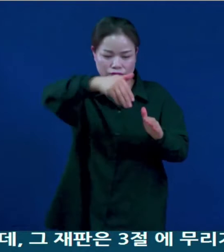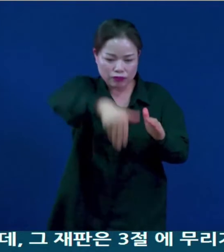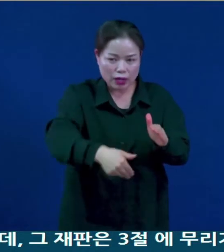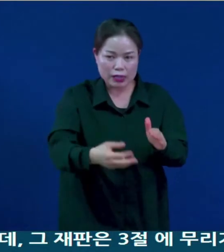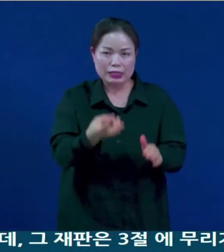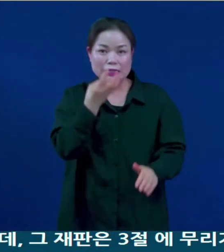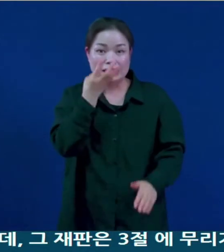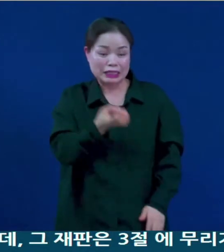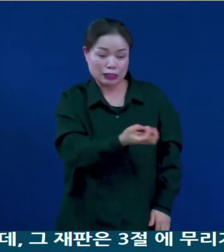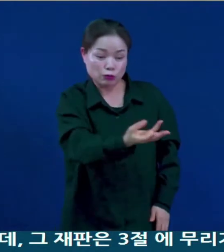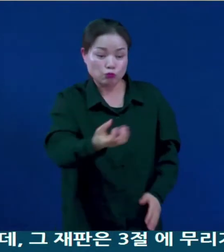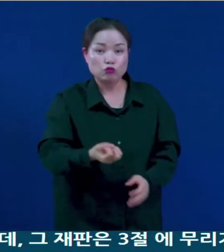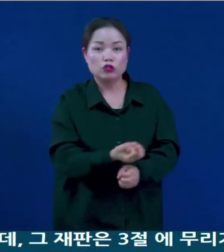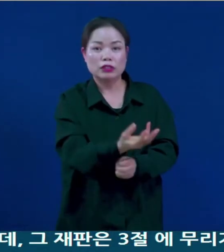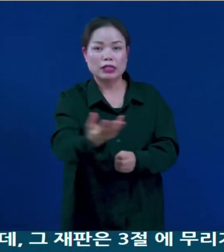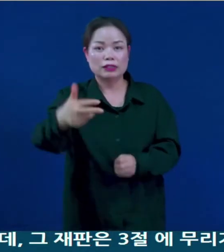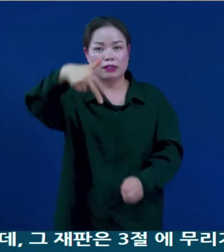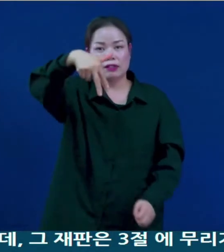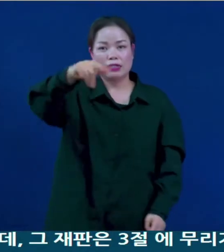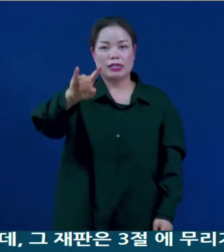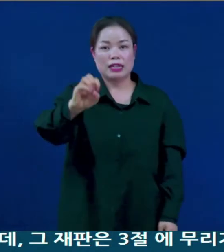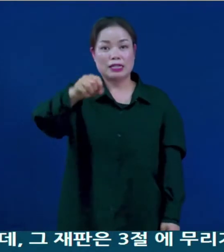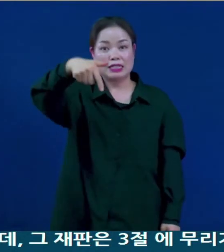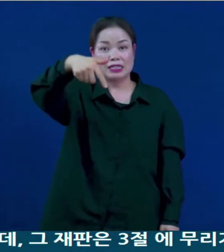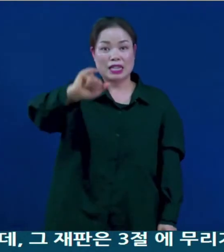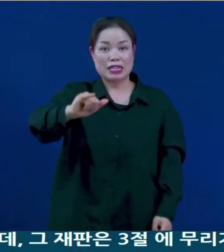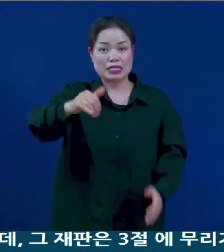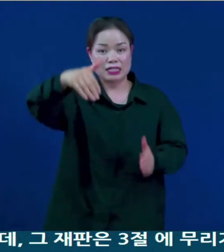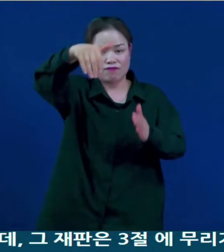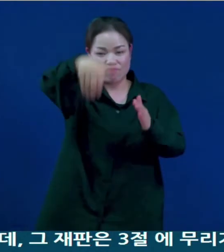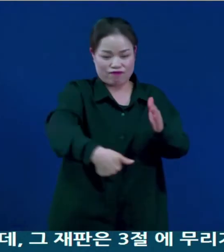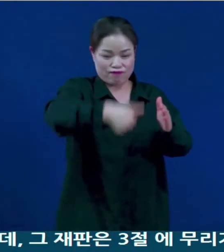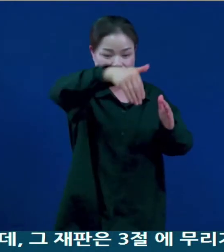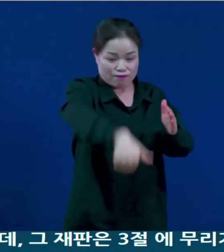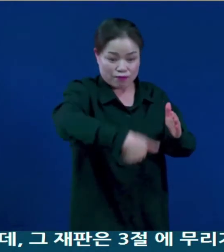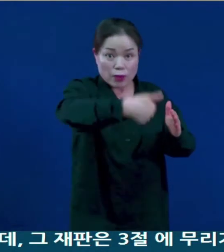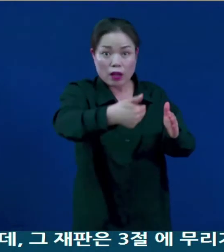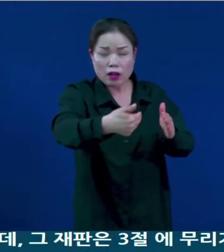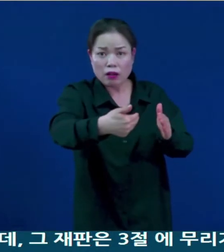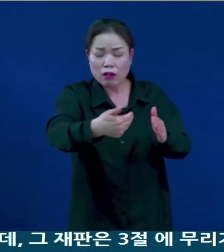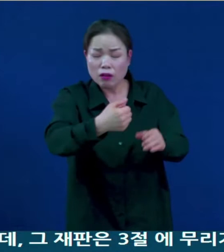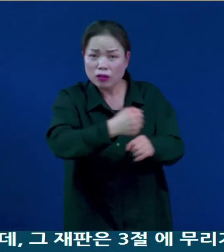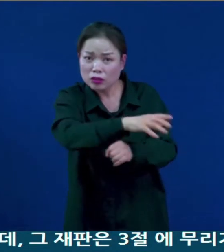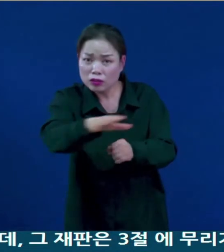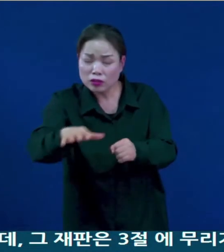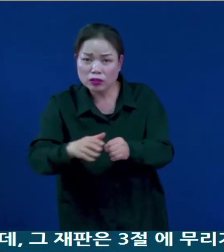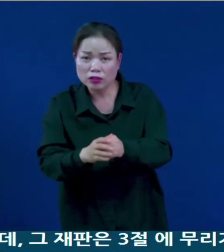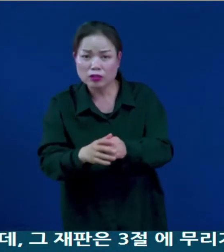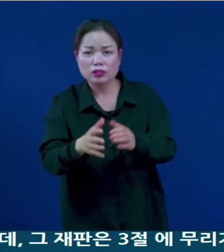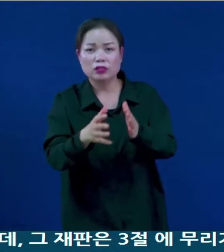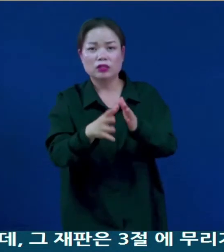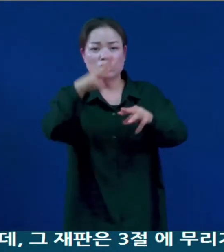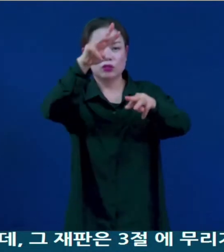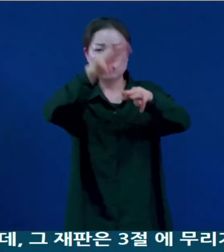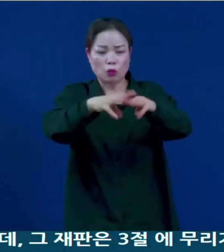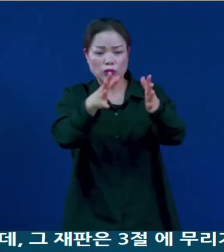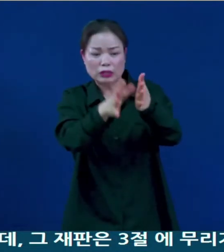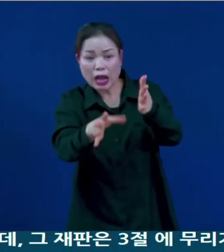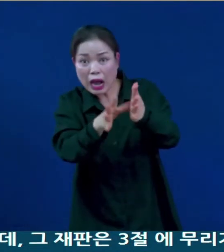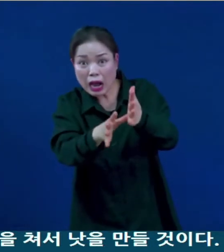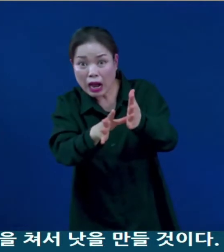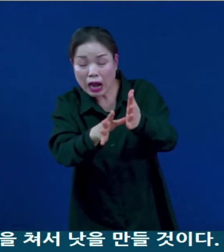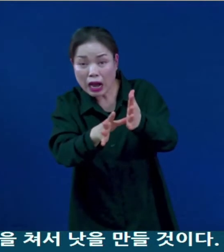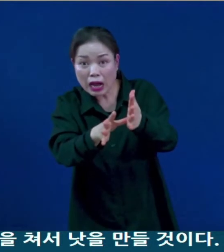뿌리기 위해 쟁기를 쓰죠. 그런데 그 쟁기를 하필이면 그 보습을